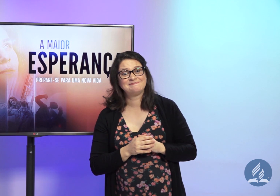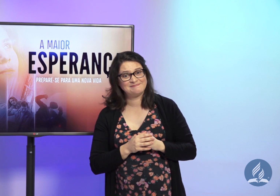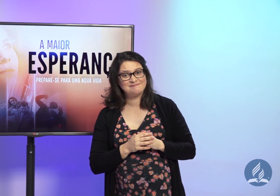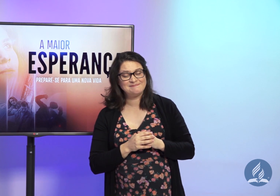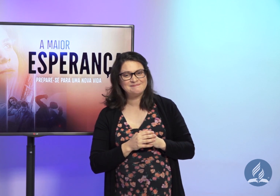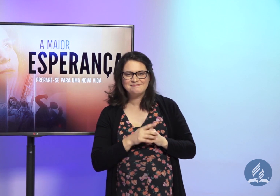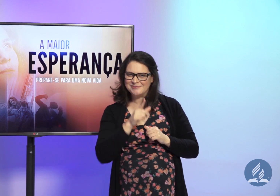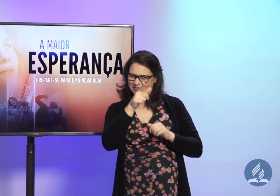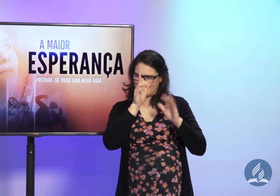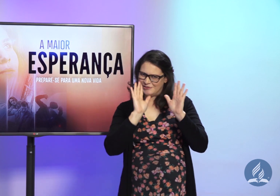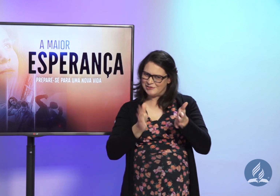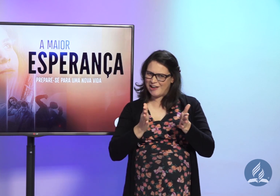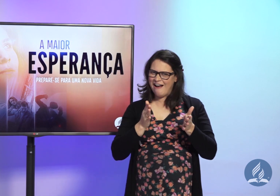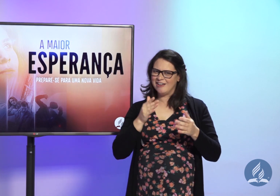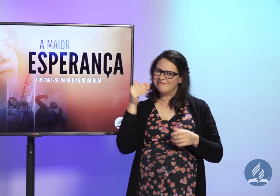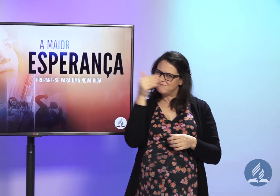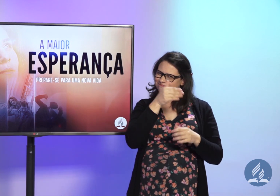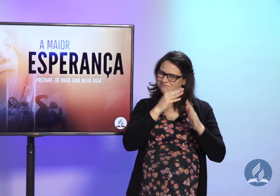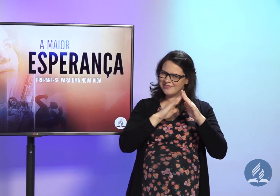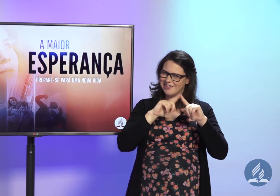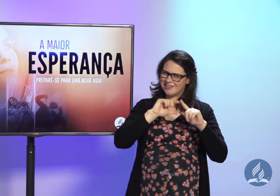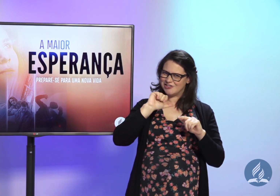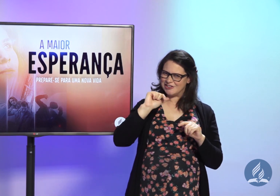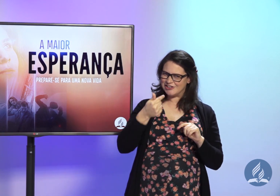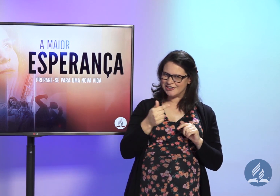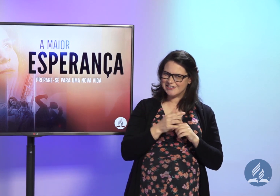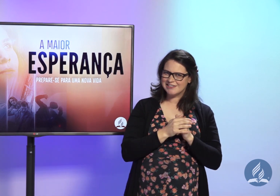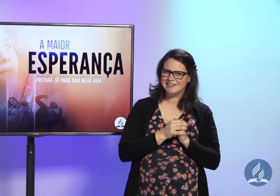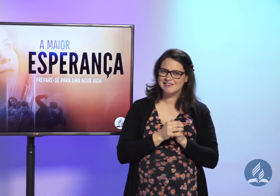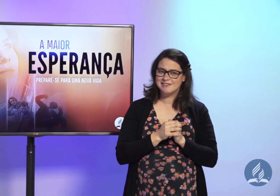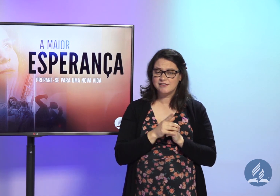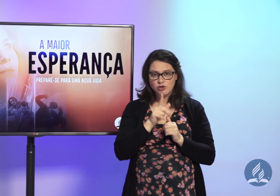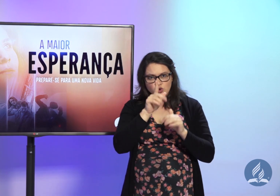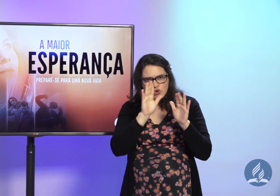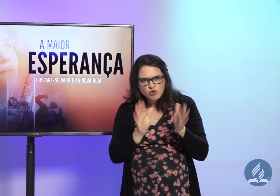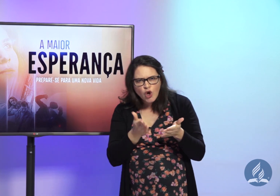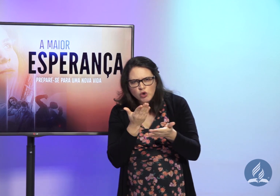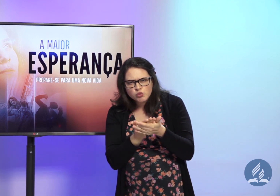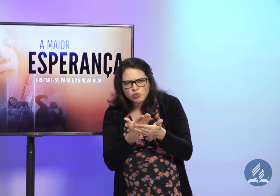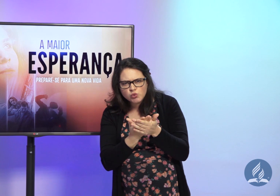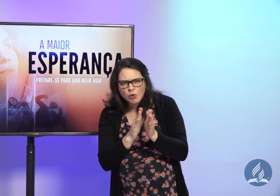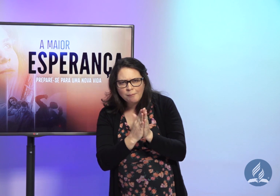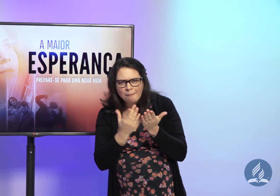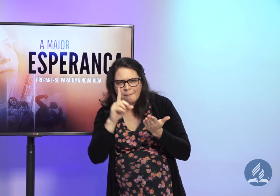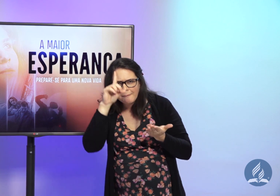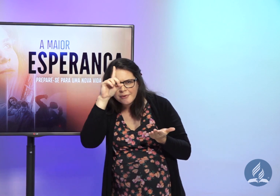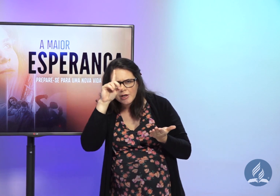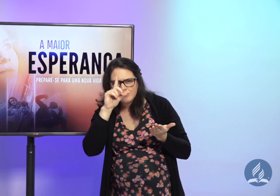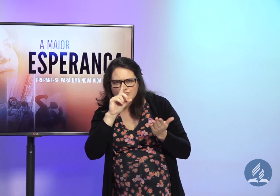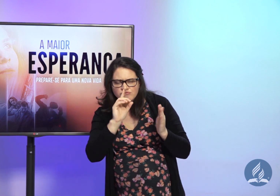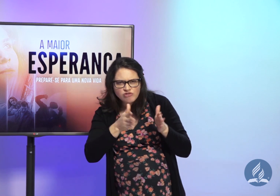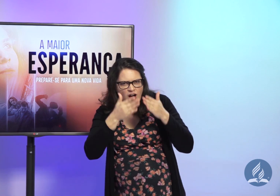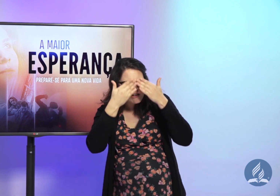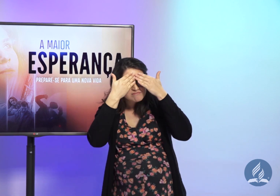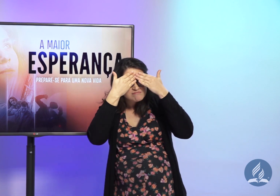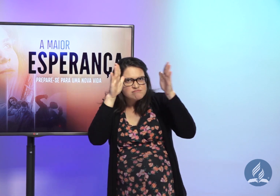de verdade? Você frequenta a igreja adventista? Você já estudou a Bíblia? Você já tem a sua